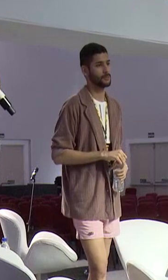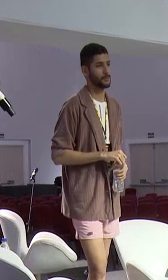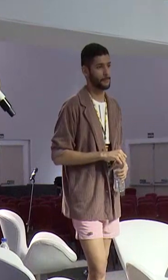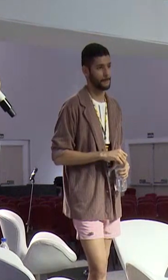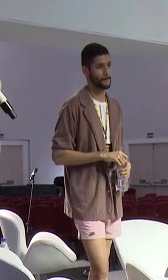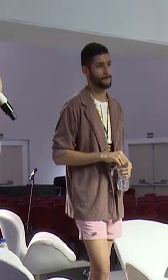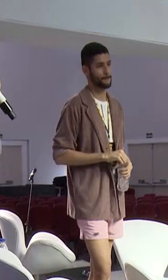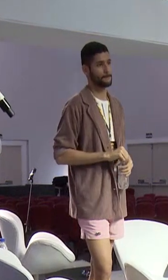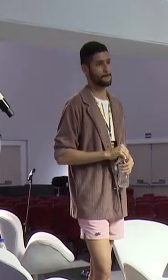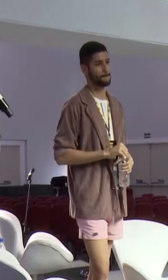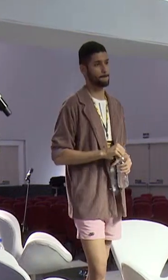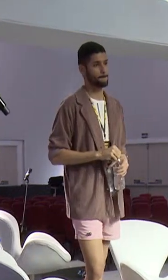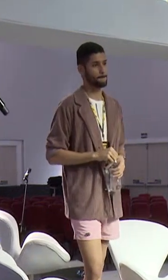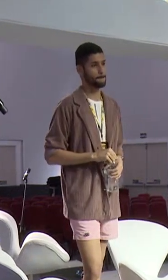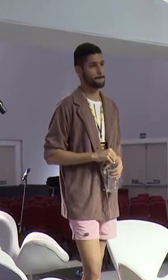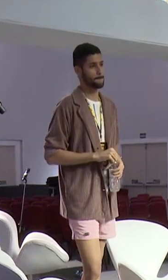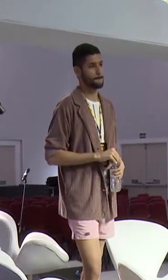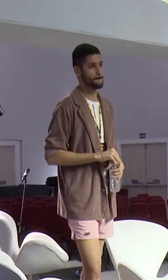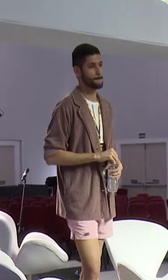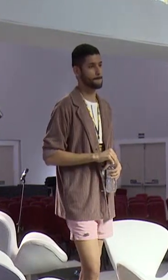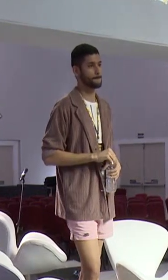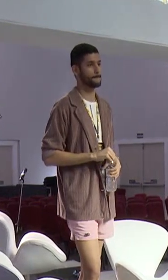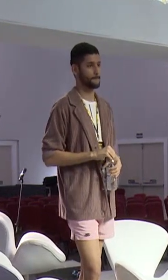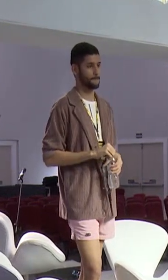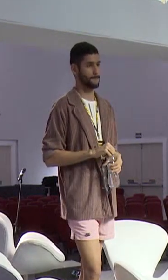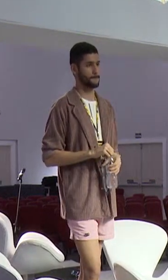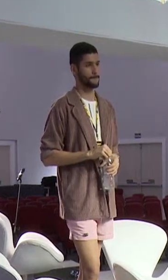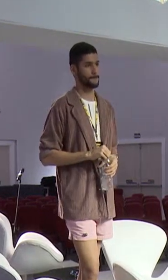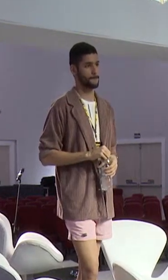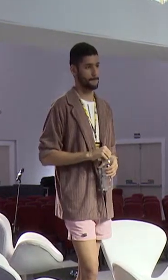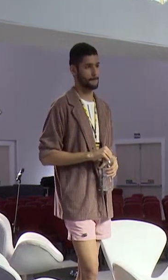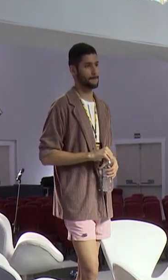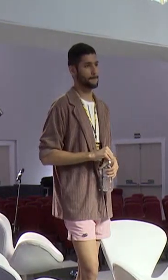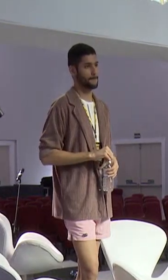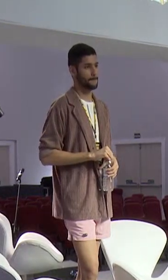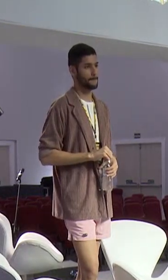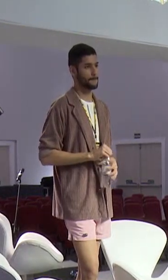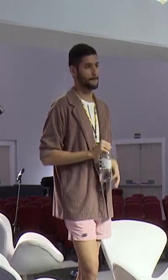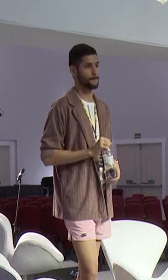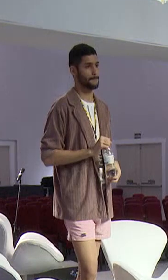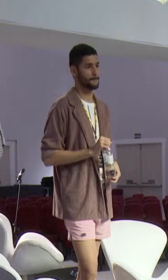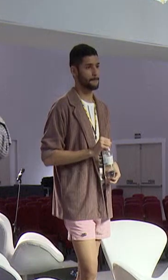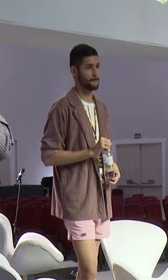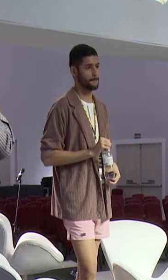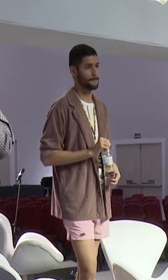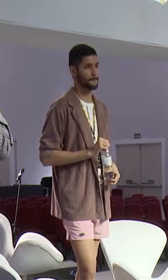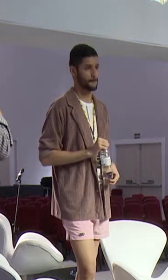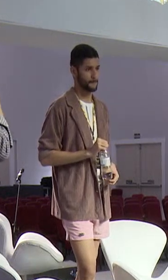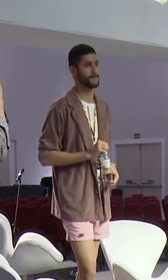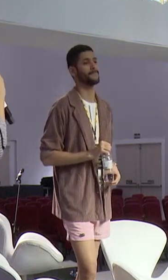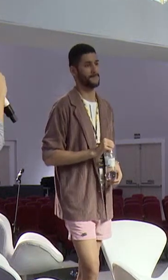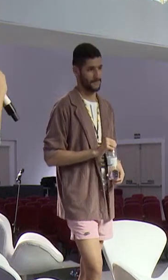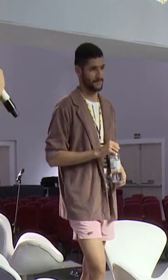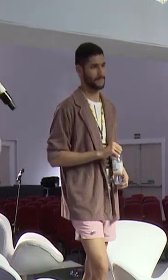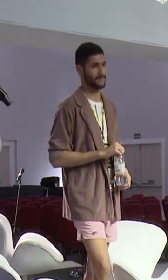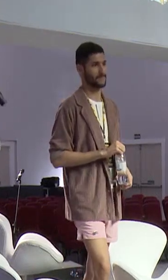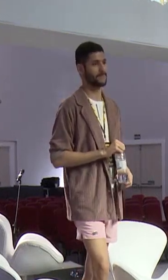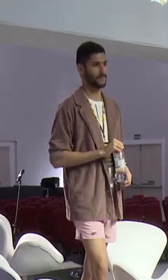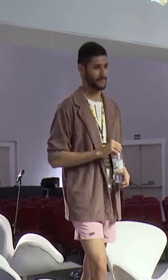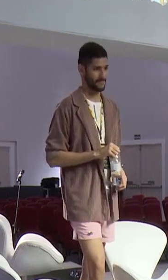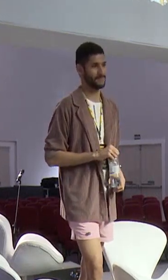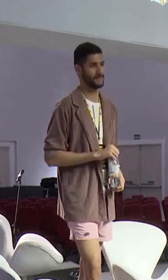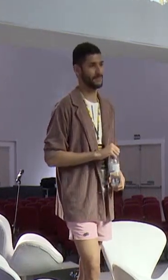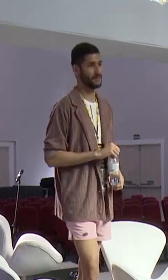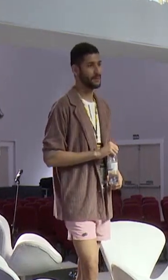sem barreiras é isso que a gente vem batalhando desde sempre parabéns garoto lindo muito obrigado o